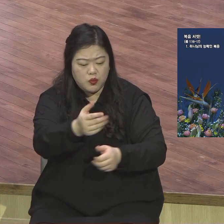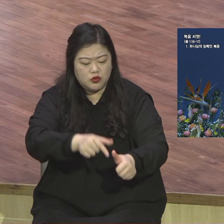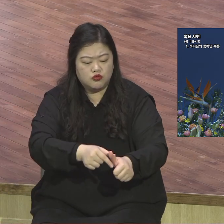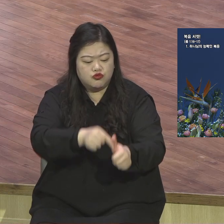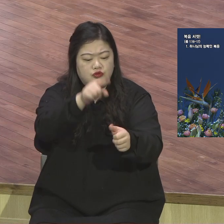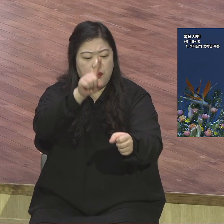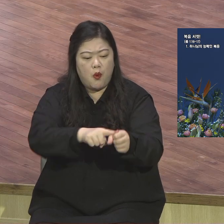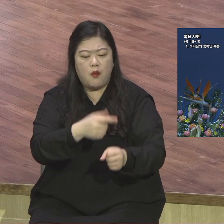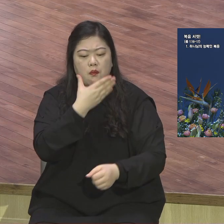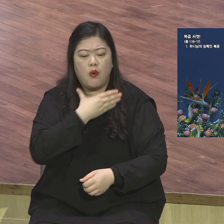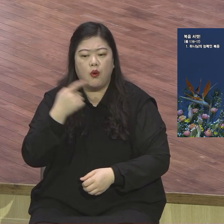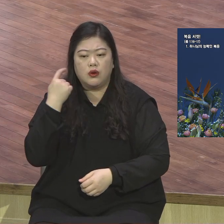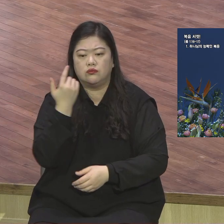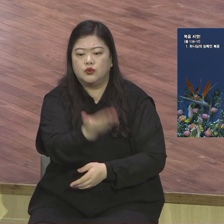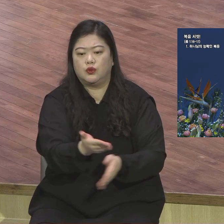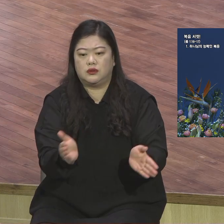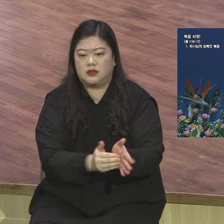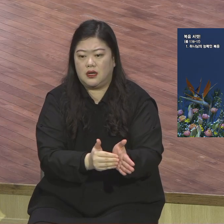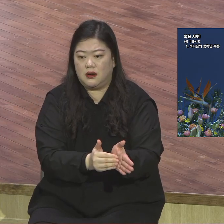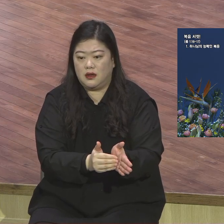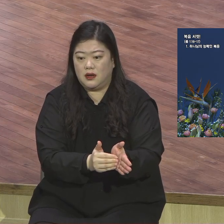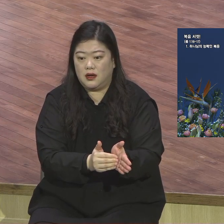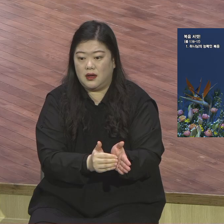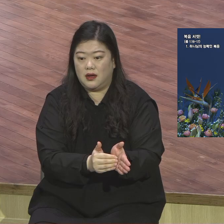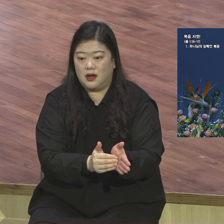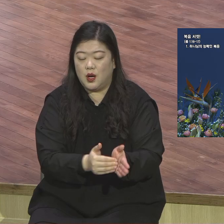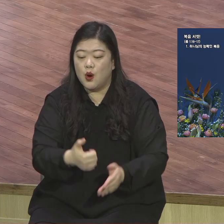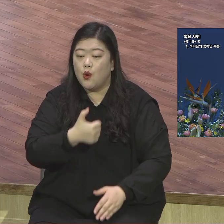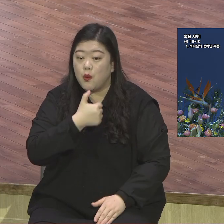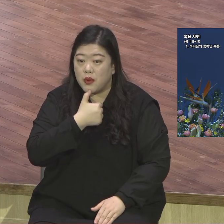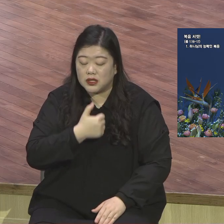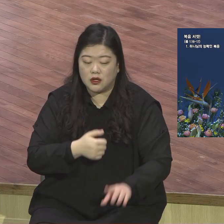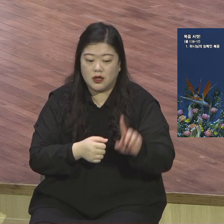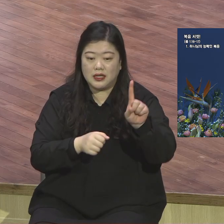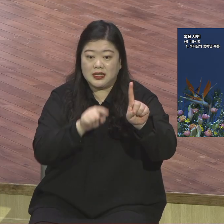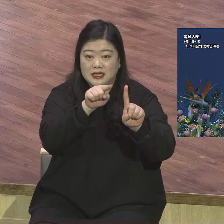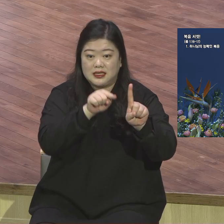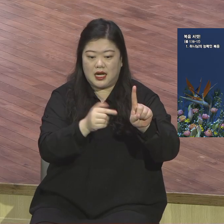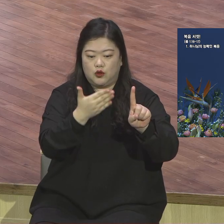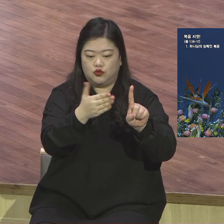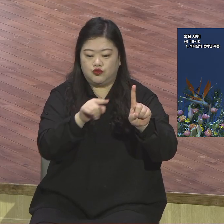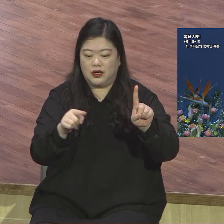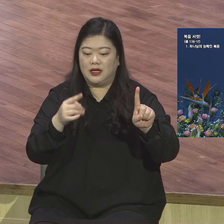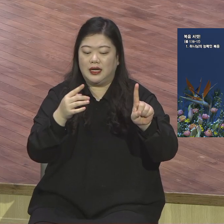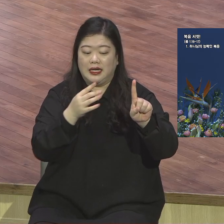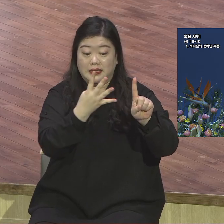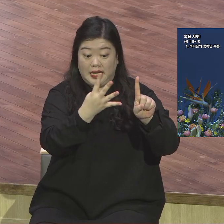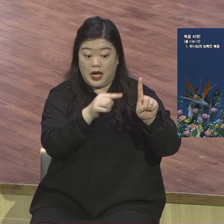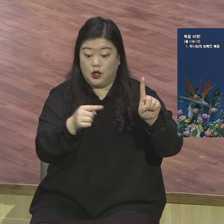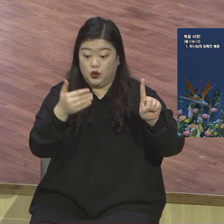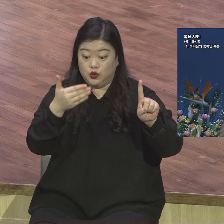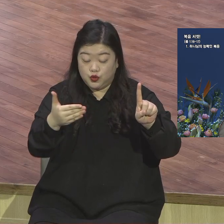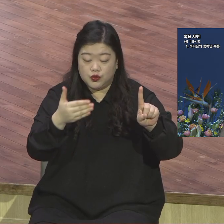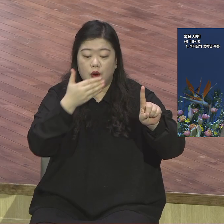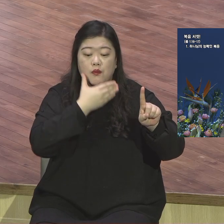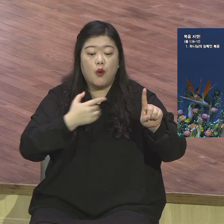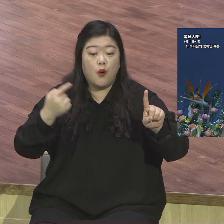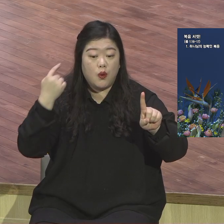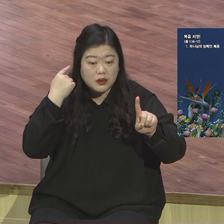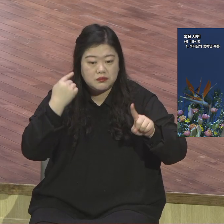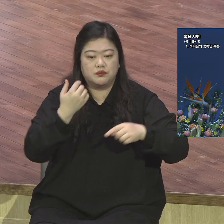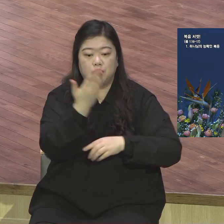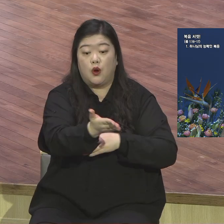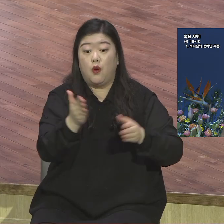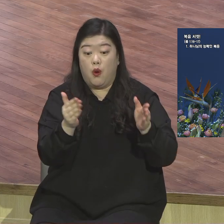사도 바울은 로마서 1장 2절로 4절에 이어서 복음이 무엇인지를 정확한 정의를